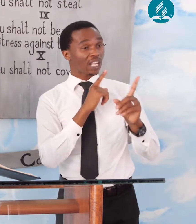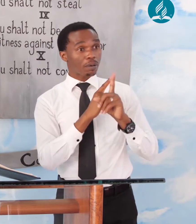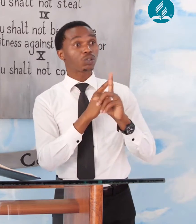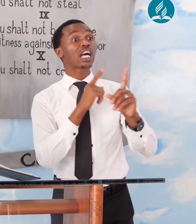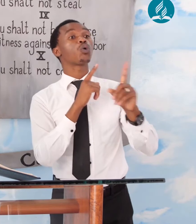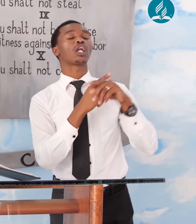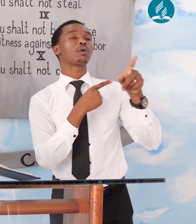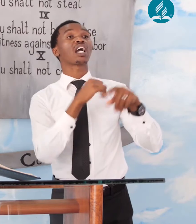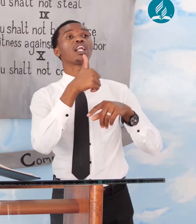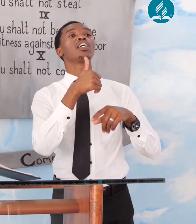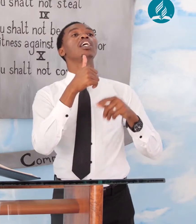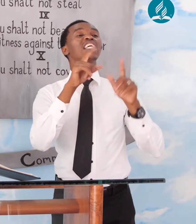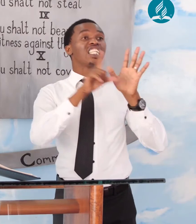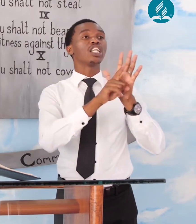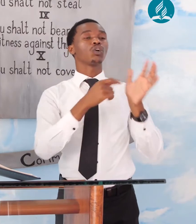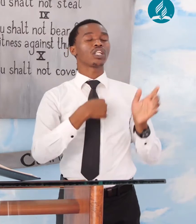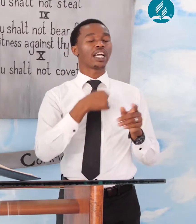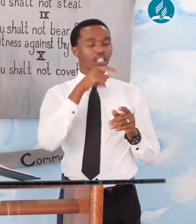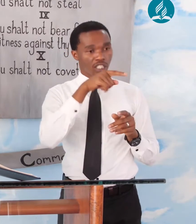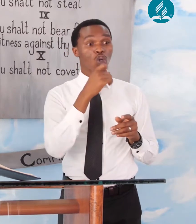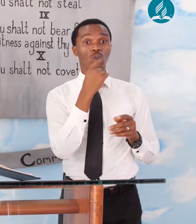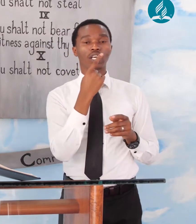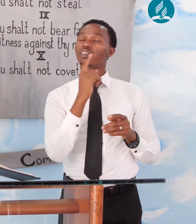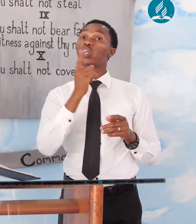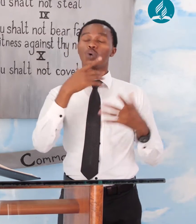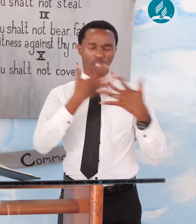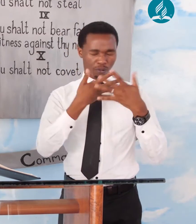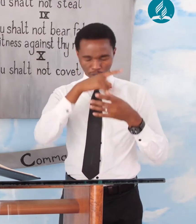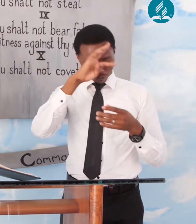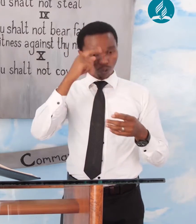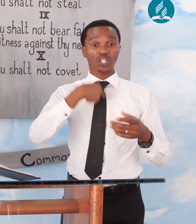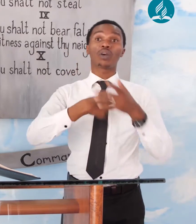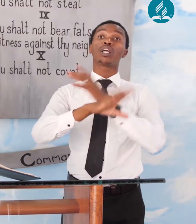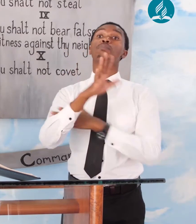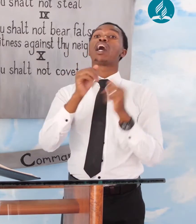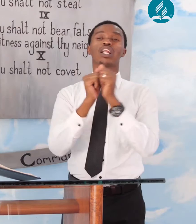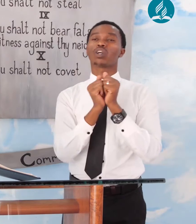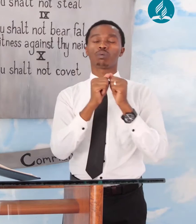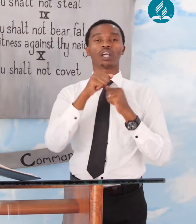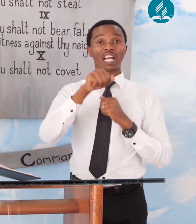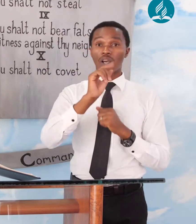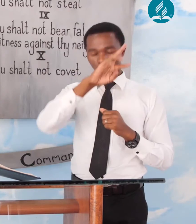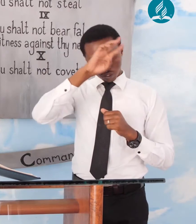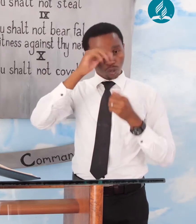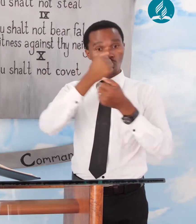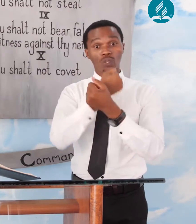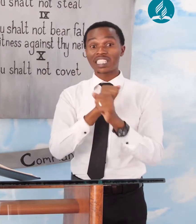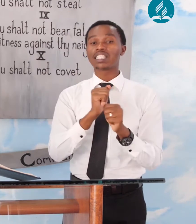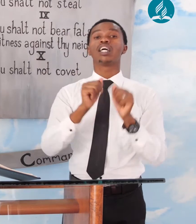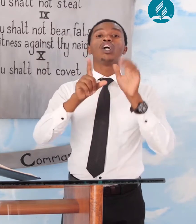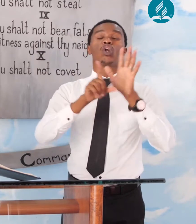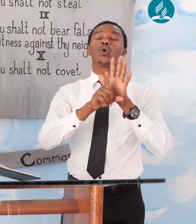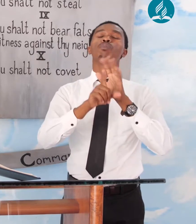nzagutegeka cyose nicyo uzavuga ntubatinye kuko ndi kumwe nawe kugira ngo nkurokore niko